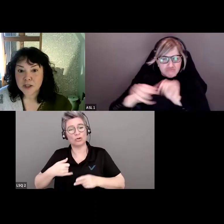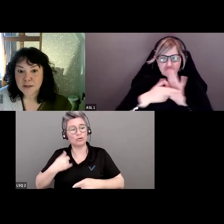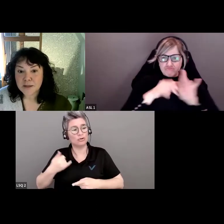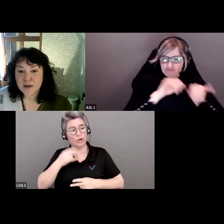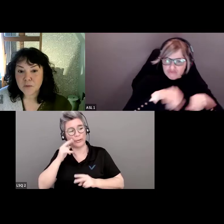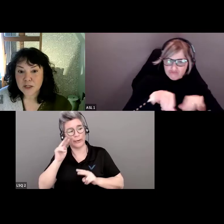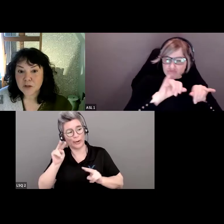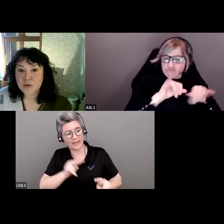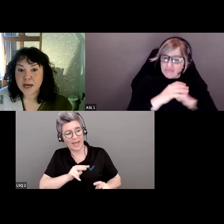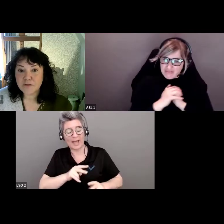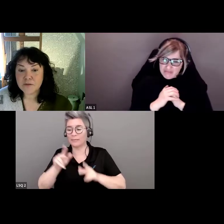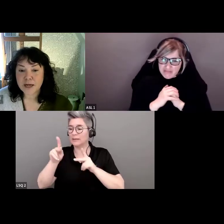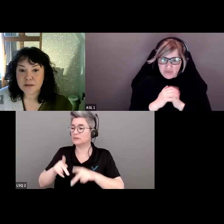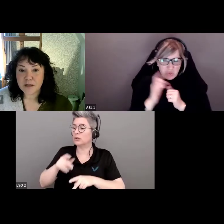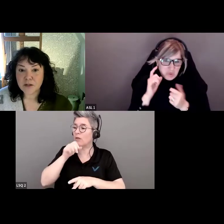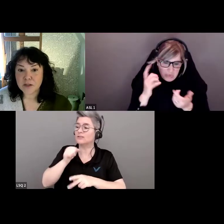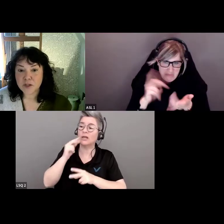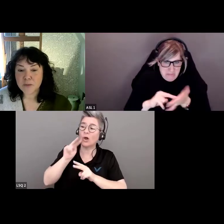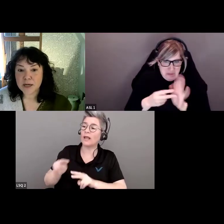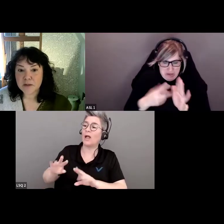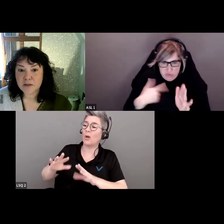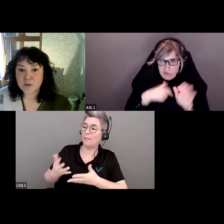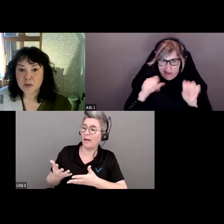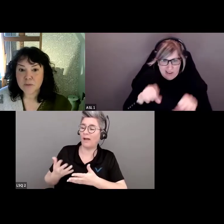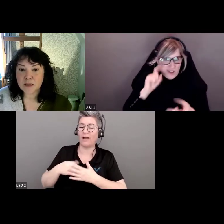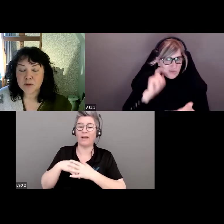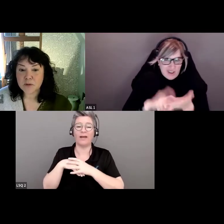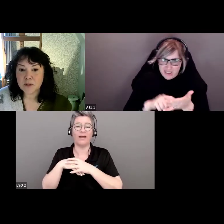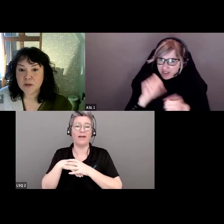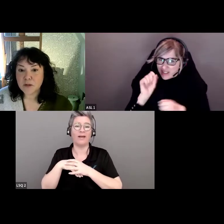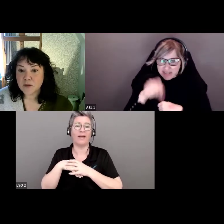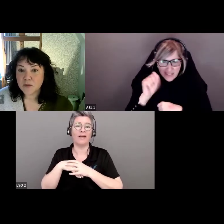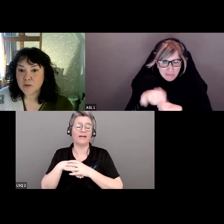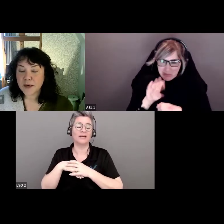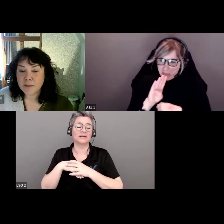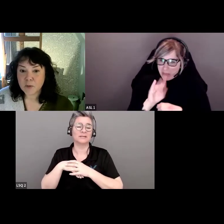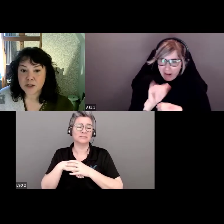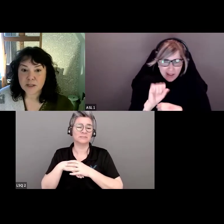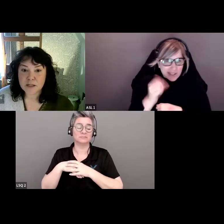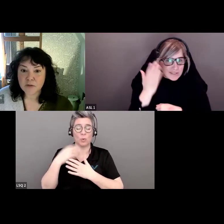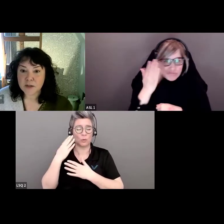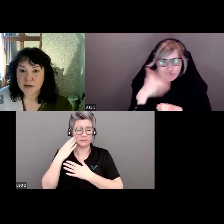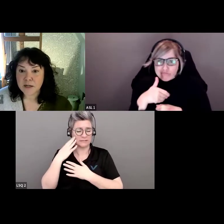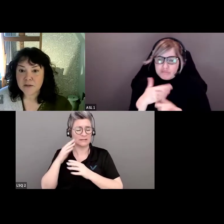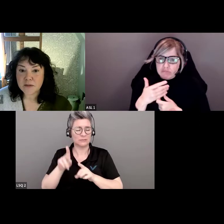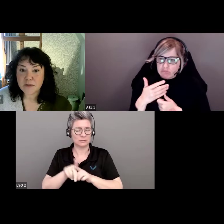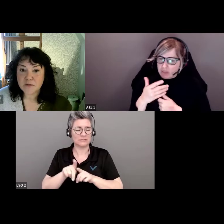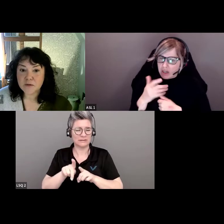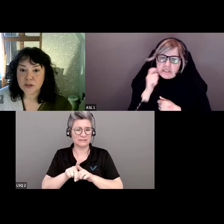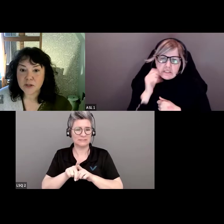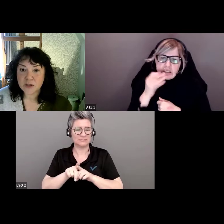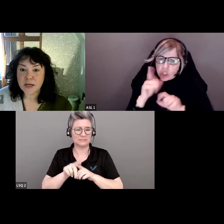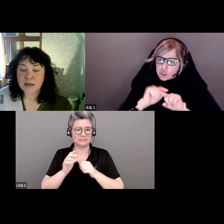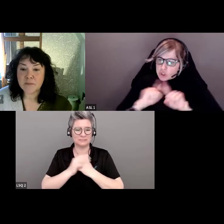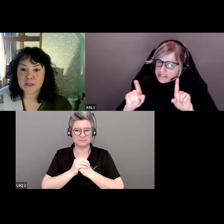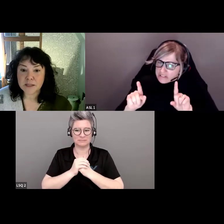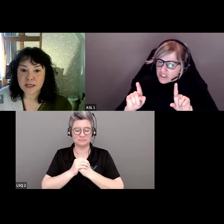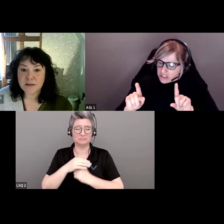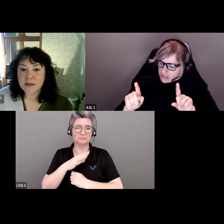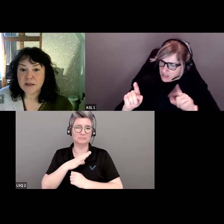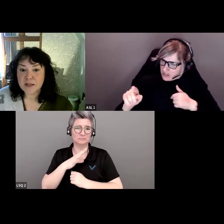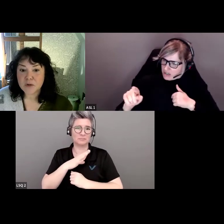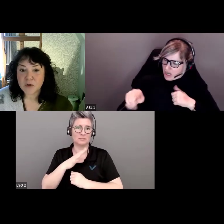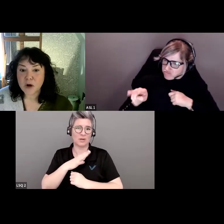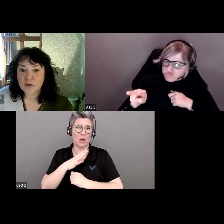plus âgés, les aînés. On reconnaît aussi que nous avons